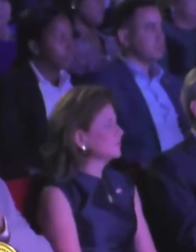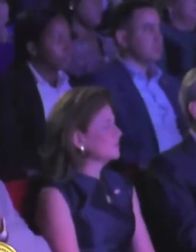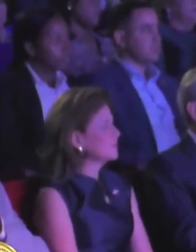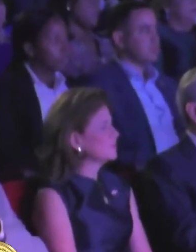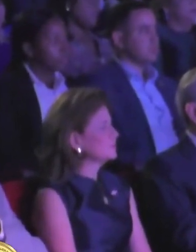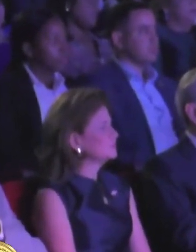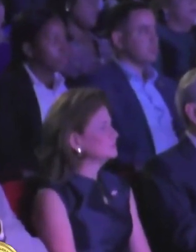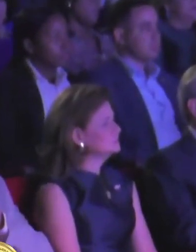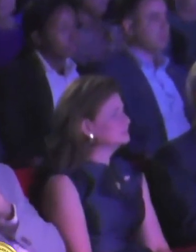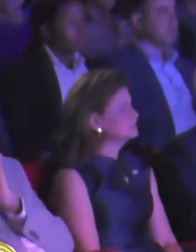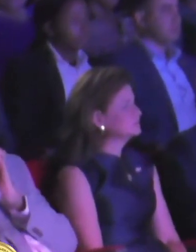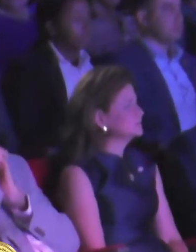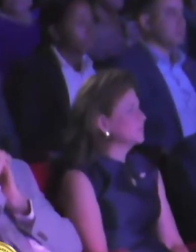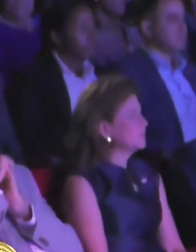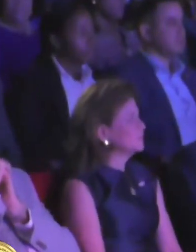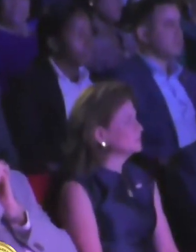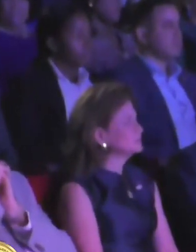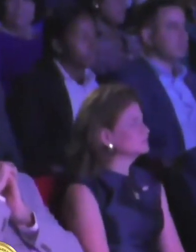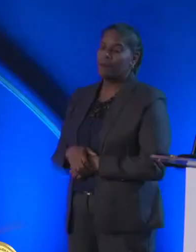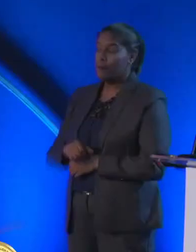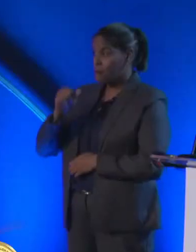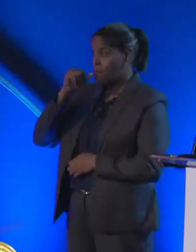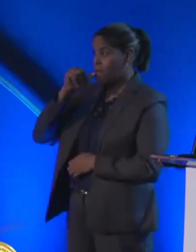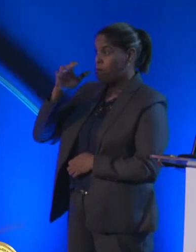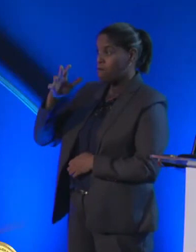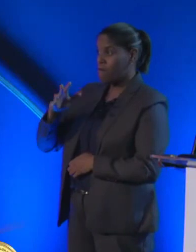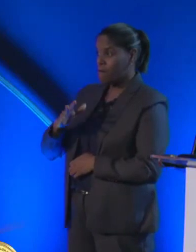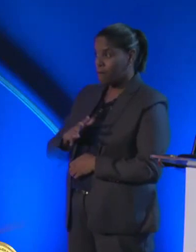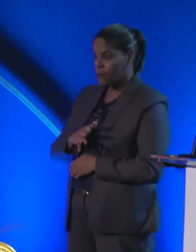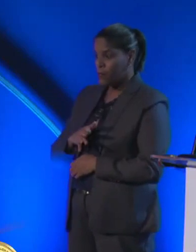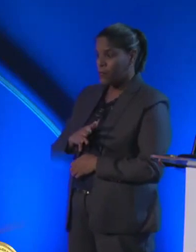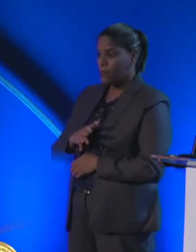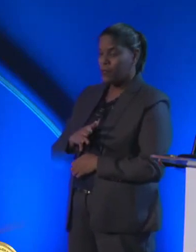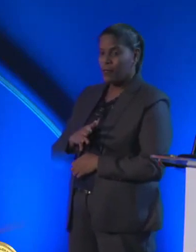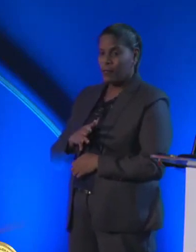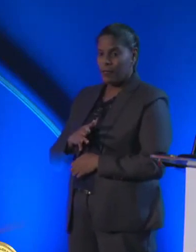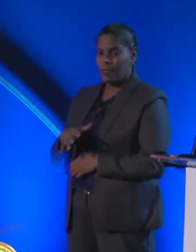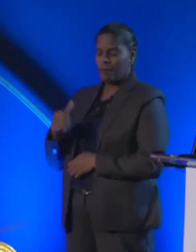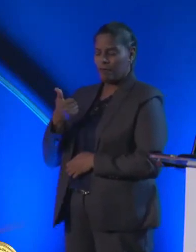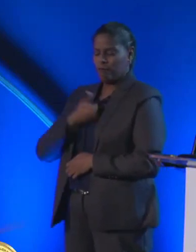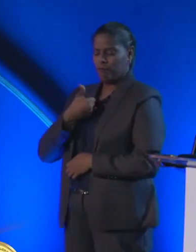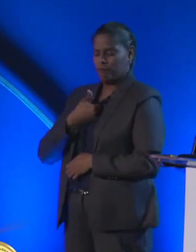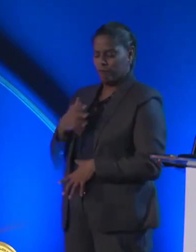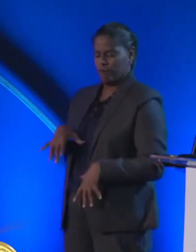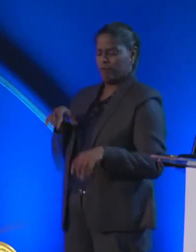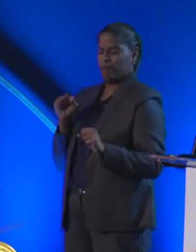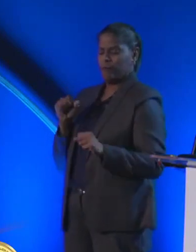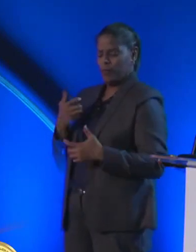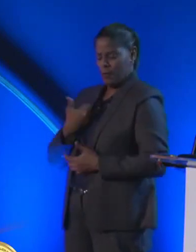es necesario lograr que las mujeres Dueñas de sí misma y